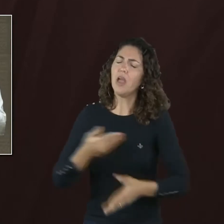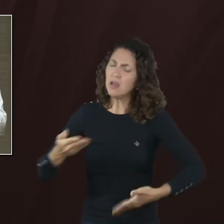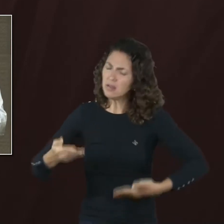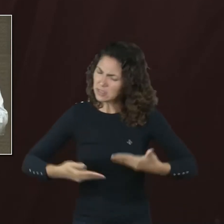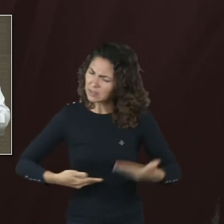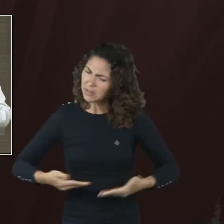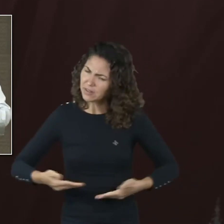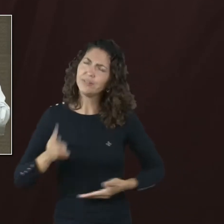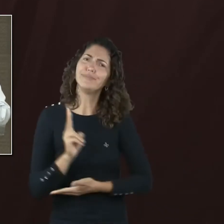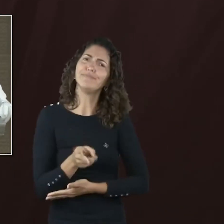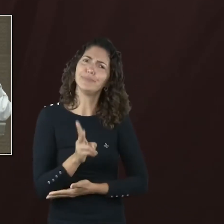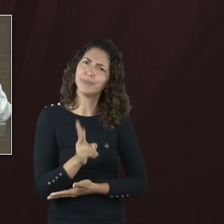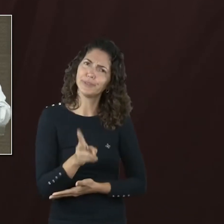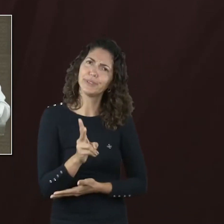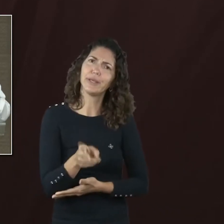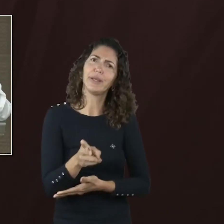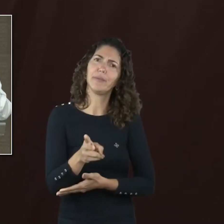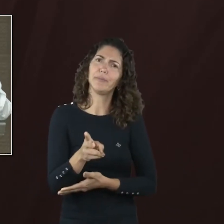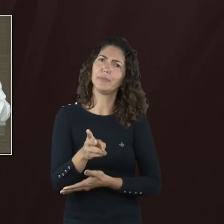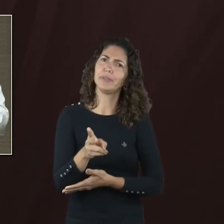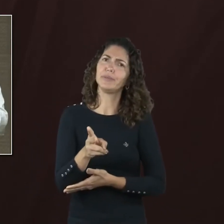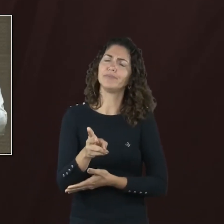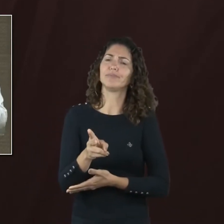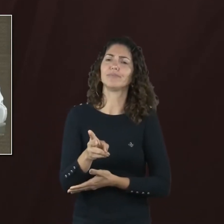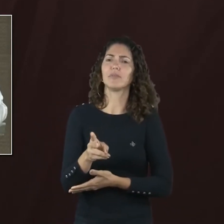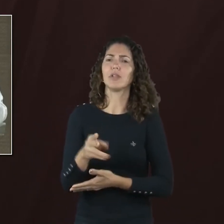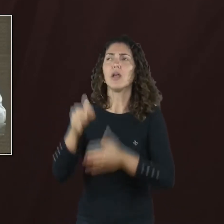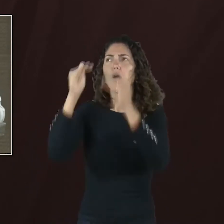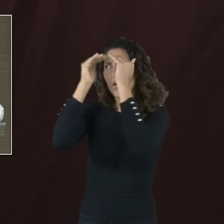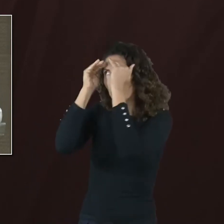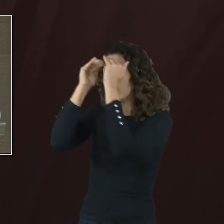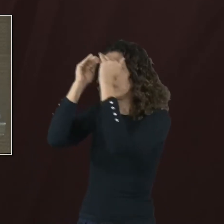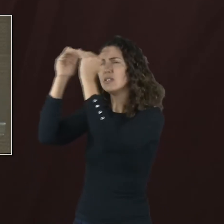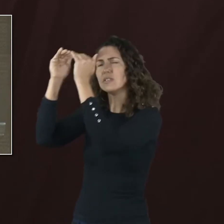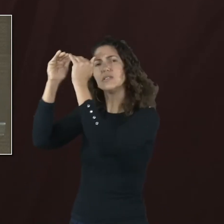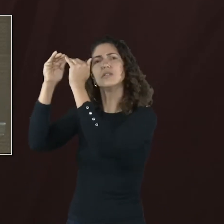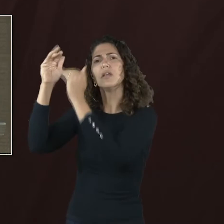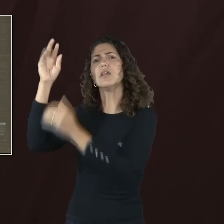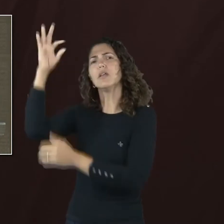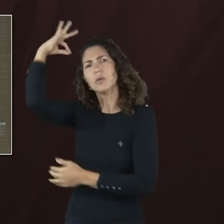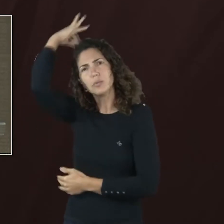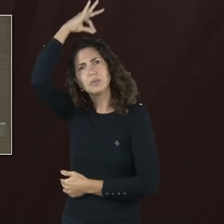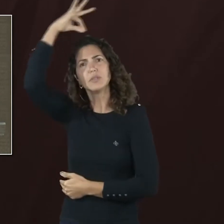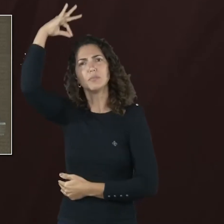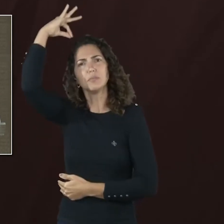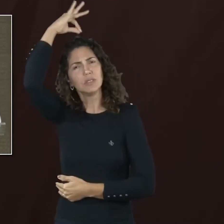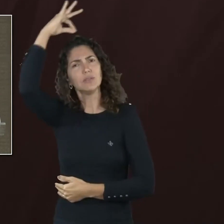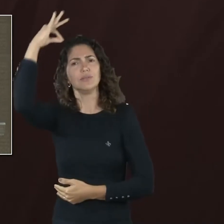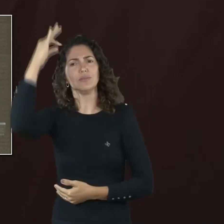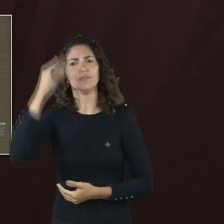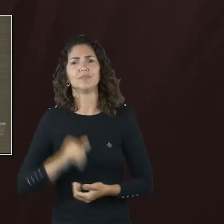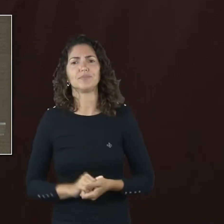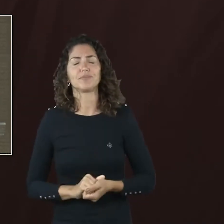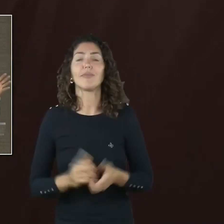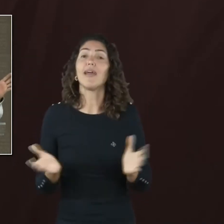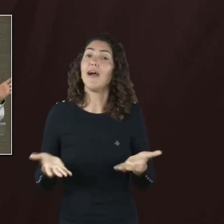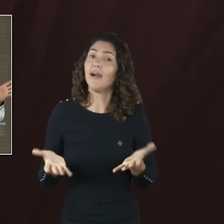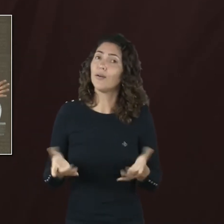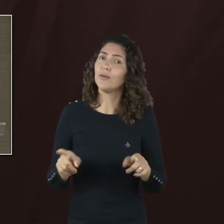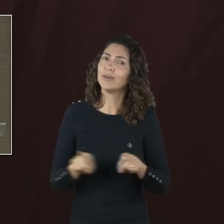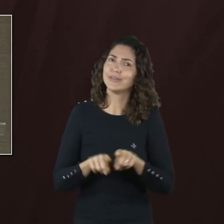servindo debaixo da ordem e determinação do Espírito Santo, né, irmãos? Hoje a mesma coisa,